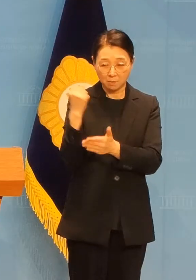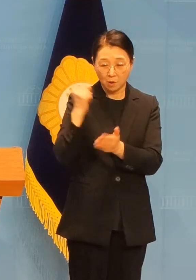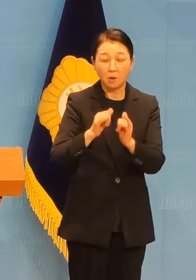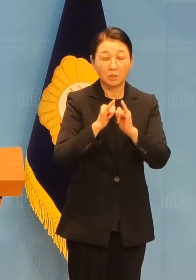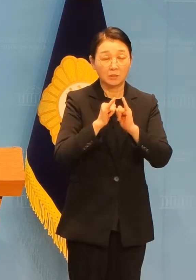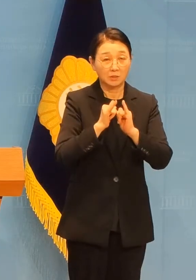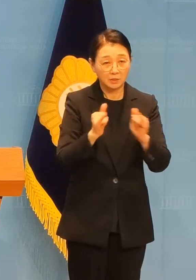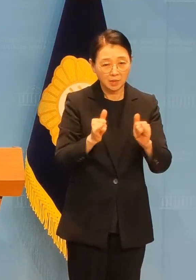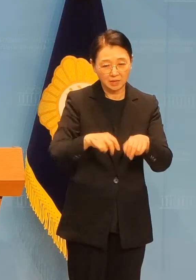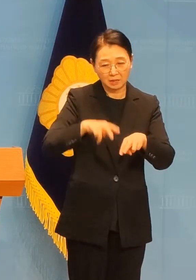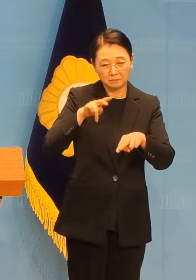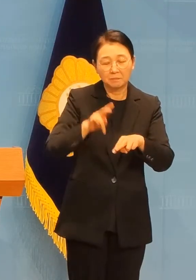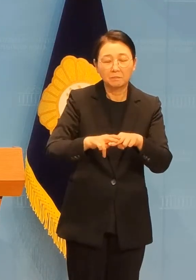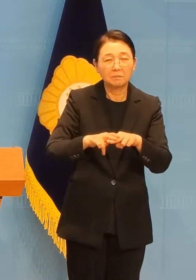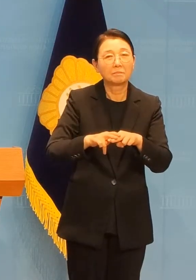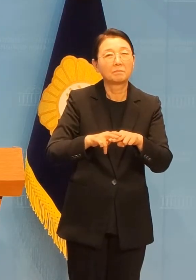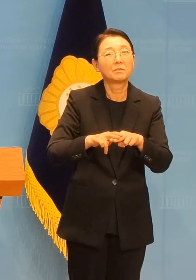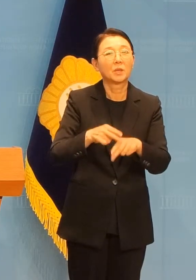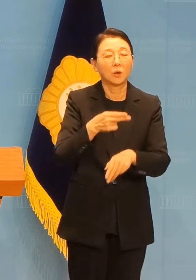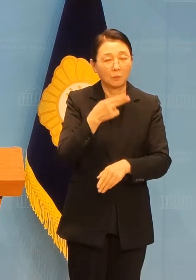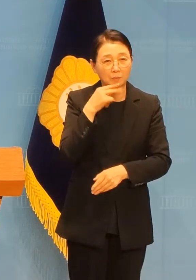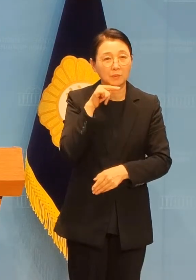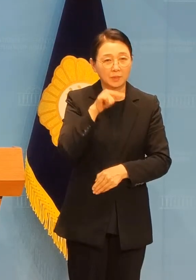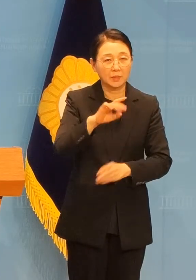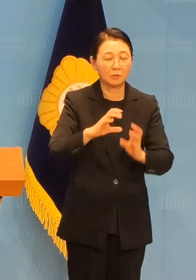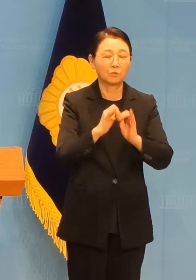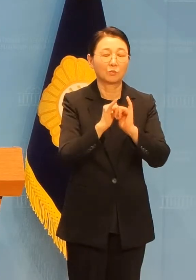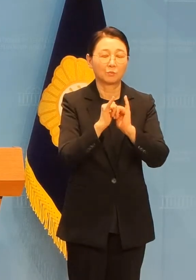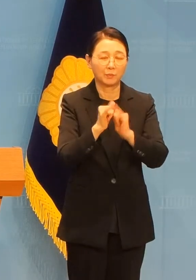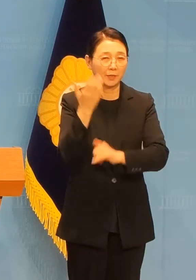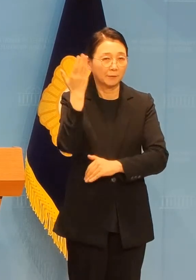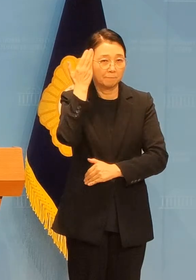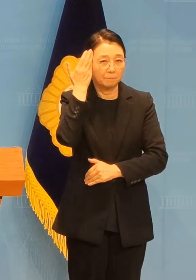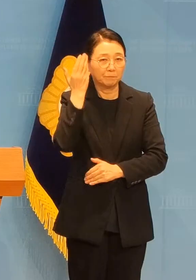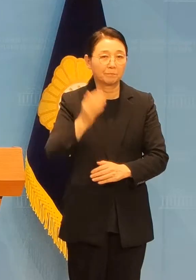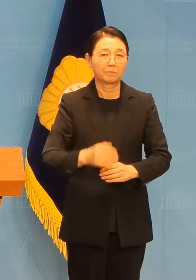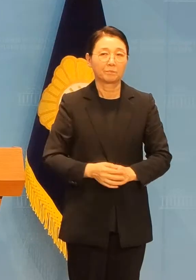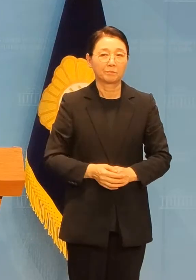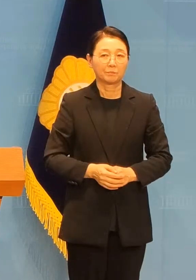앉을 자리는 없습니다. 이것이 국민의 상식입니다.